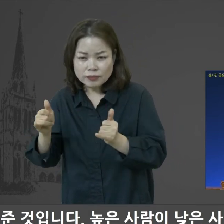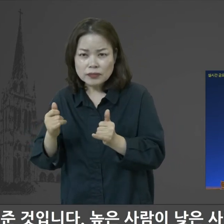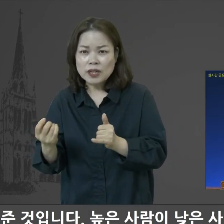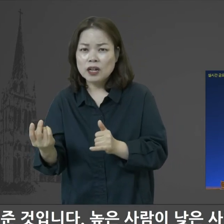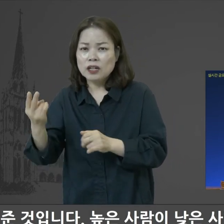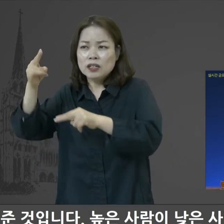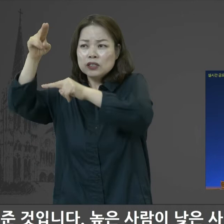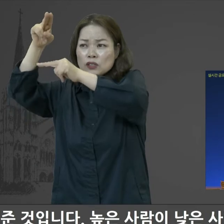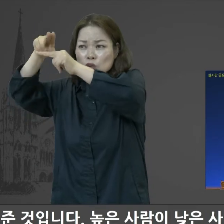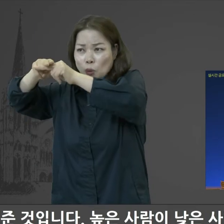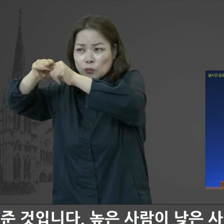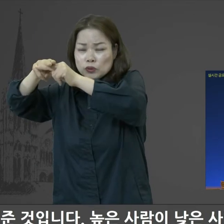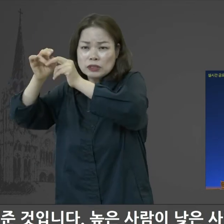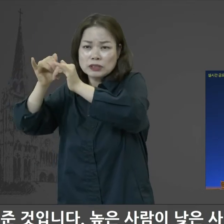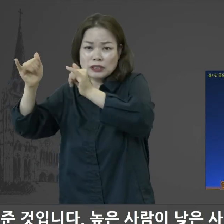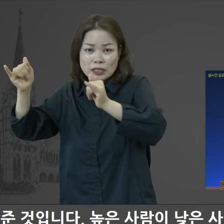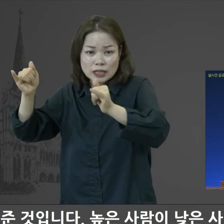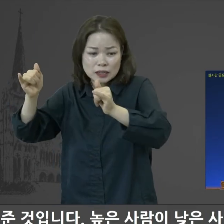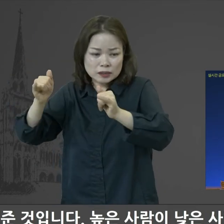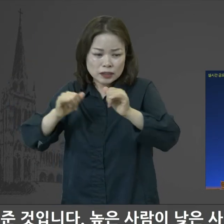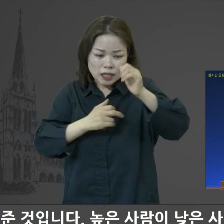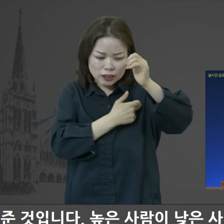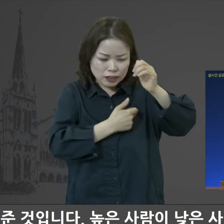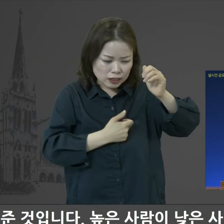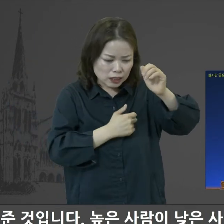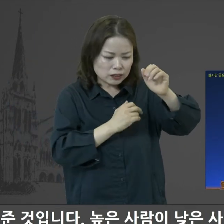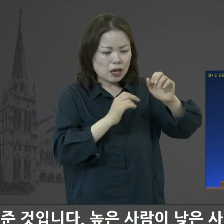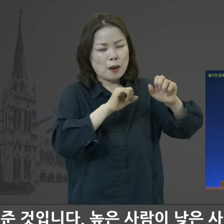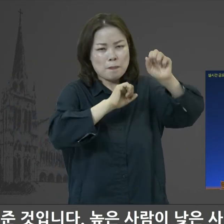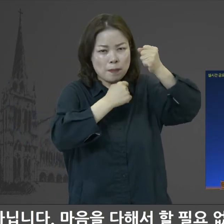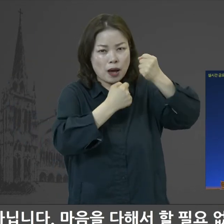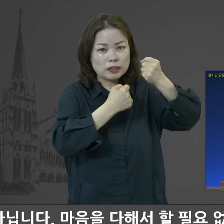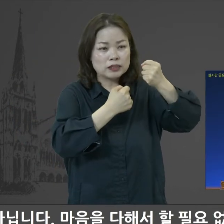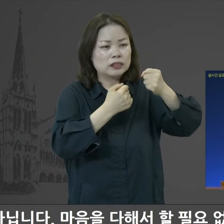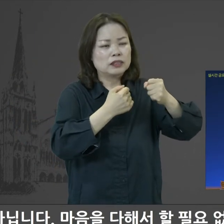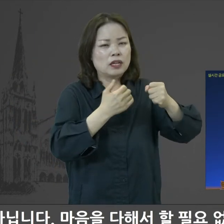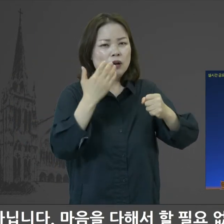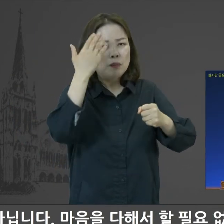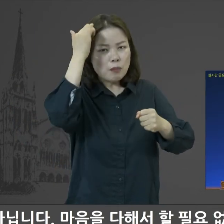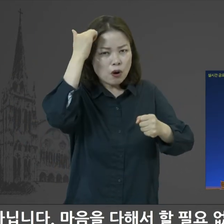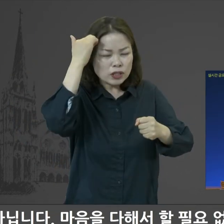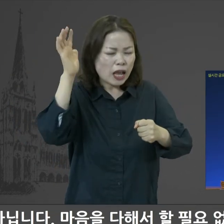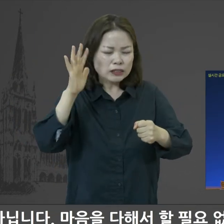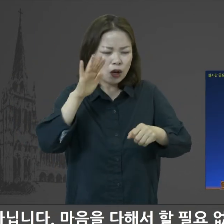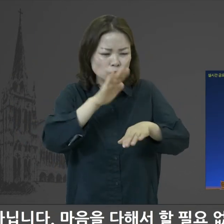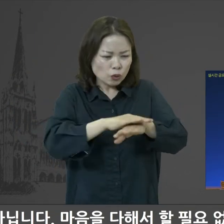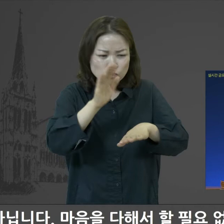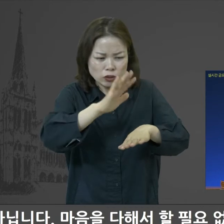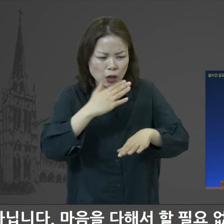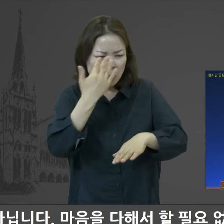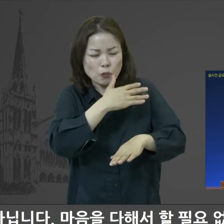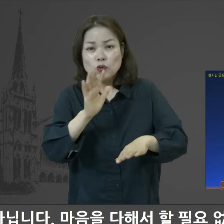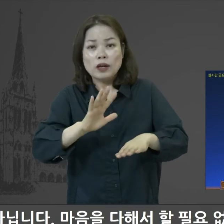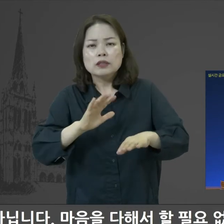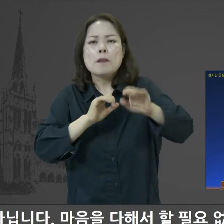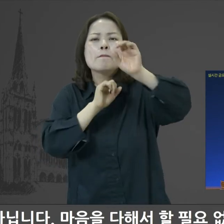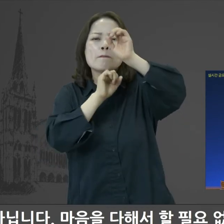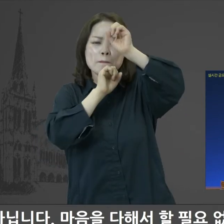높은 예수님이 제자들의 발을 씻어준 겁니다. 머리도 아니고 몸도 아니고 손도 아니고 발을 씻겨준